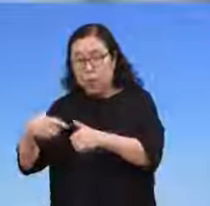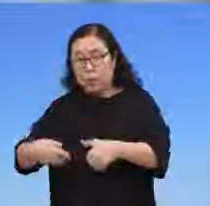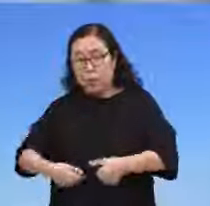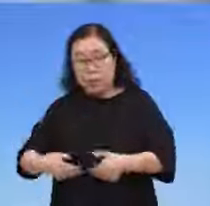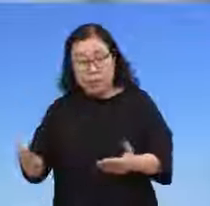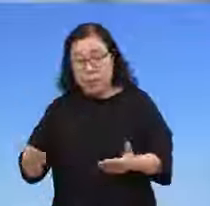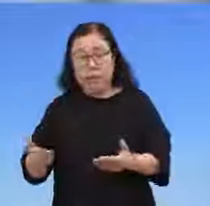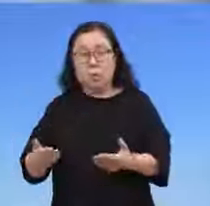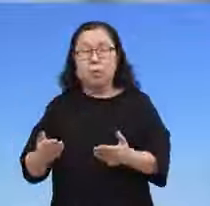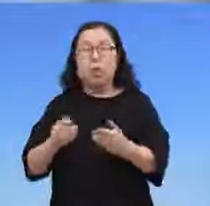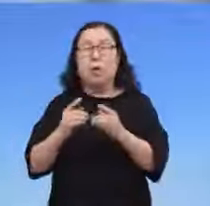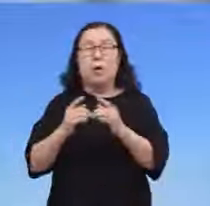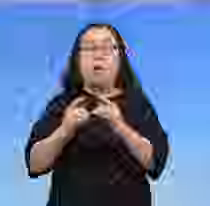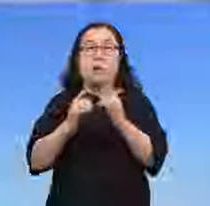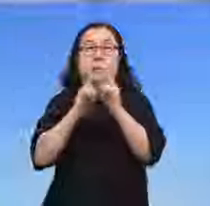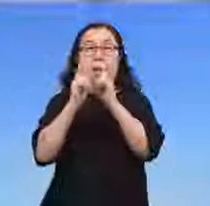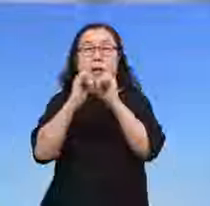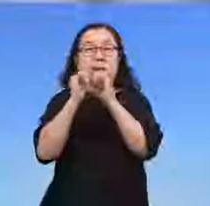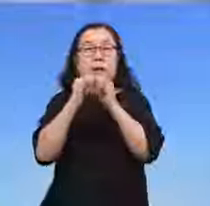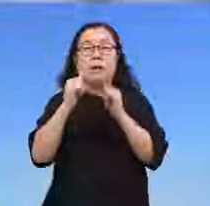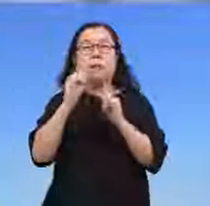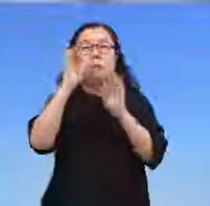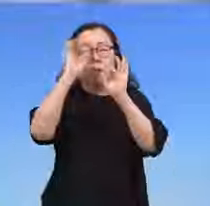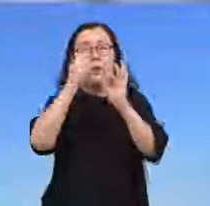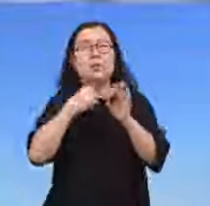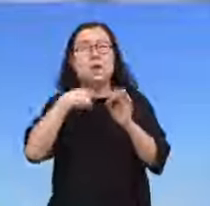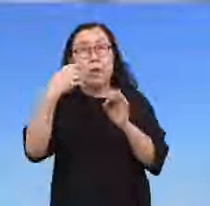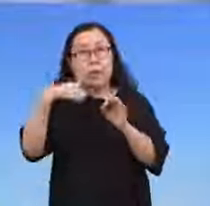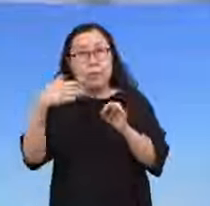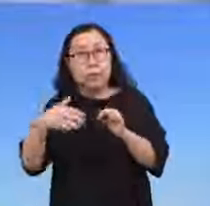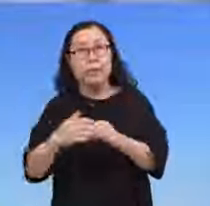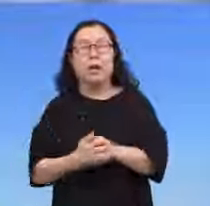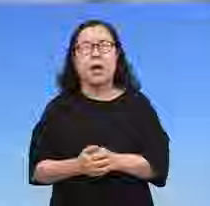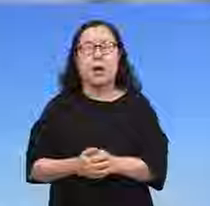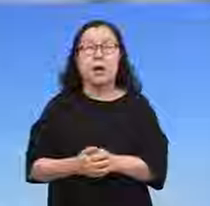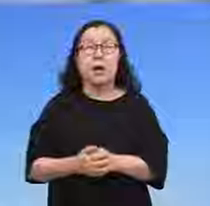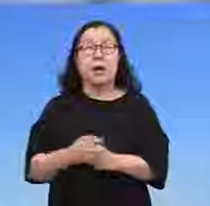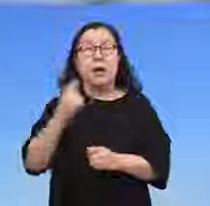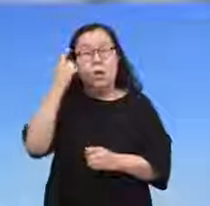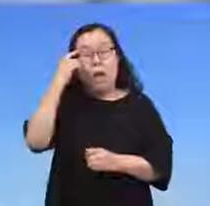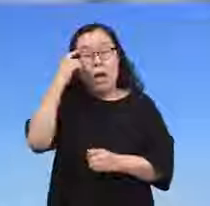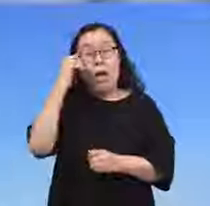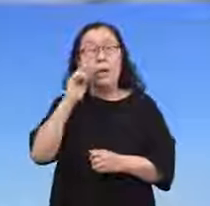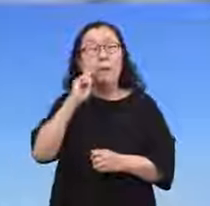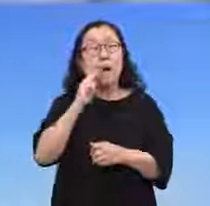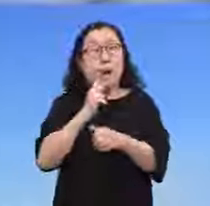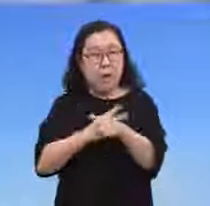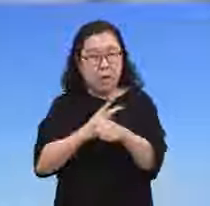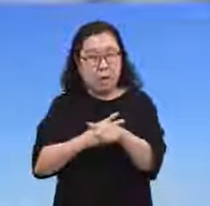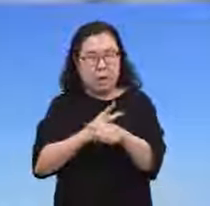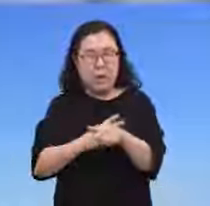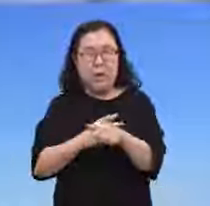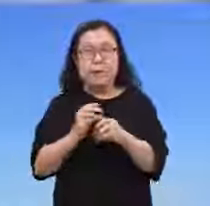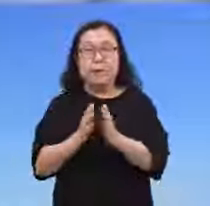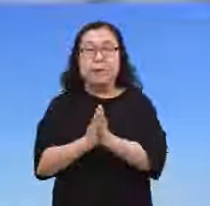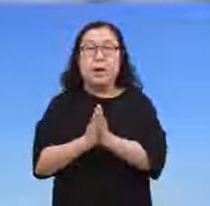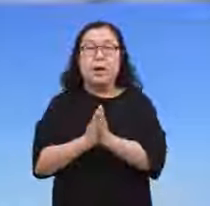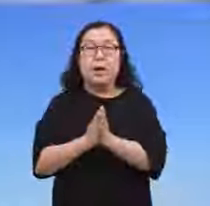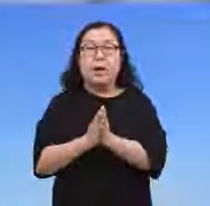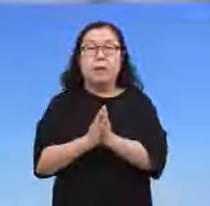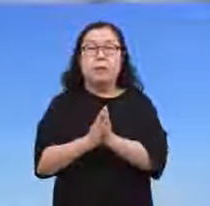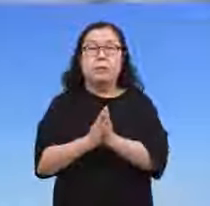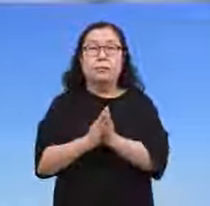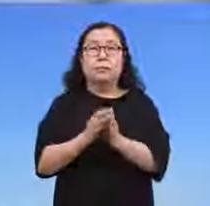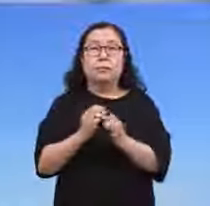사도 바울이 17절까지 해서 한 개인의 완전 군장으로서 말씀을 끝내지 않고 이 기도라는 도구를